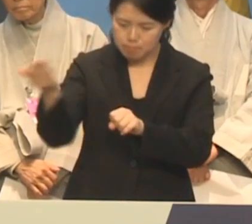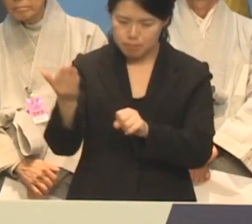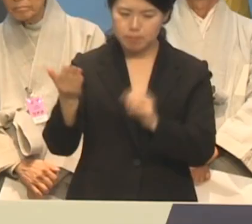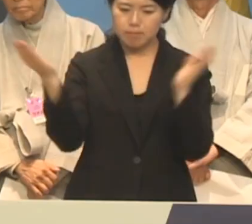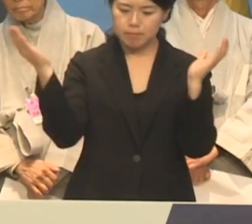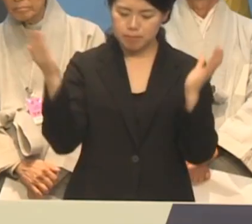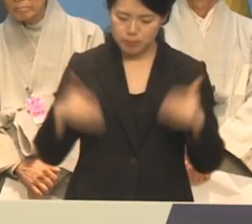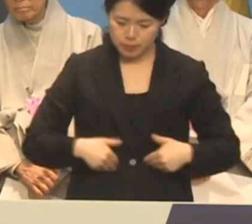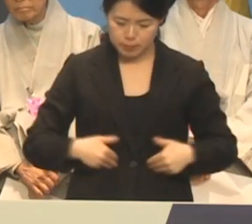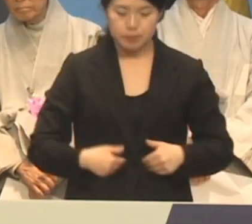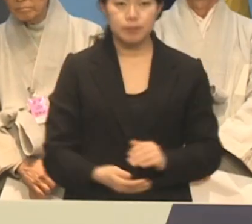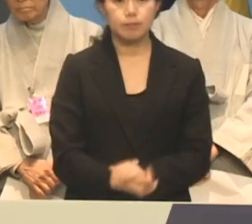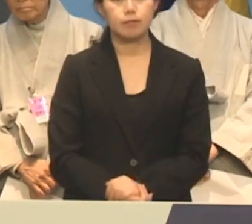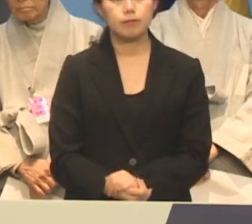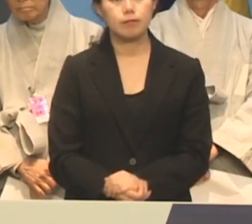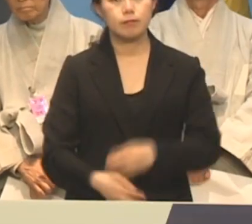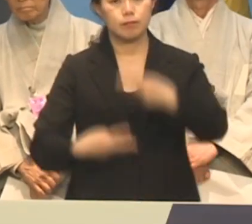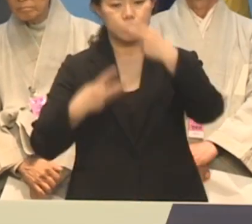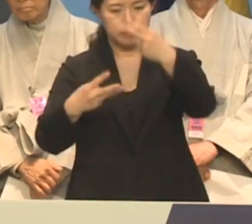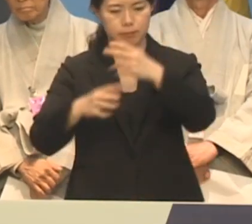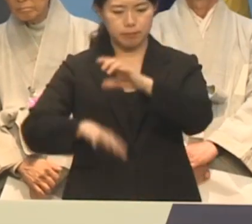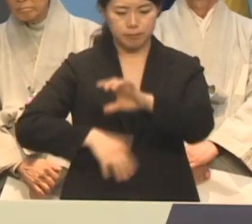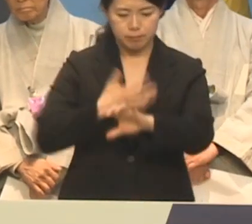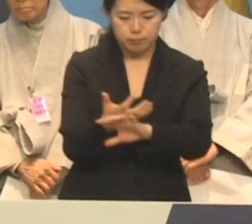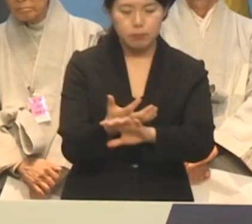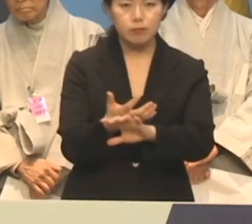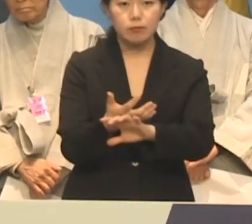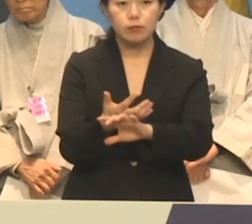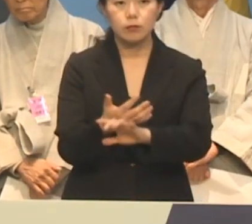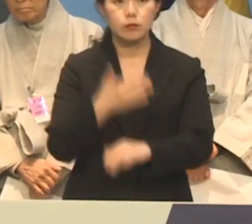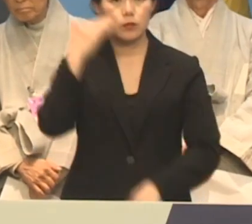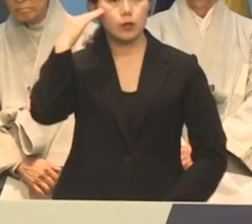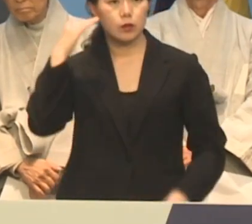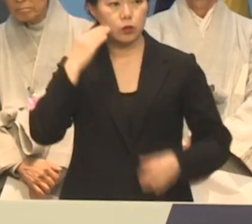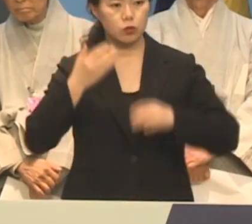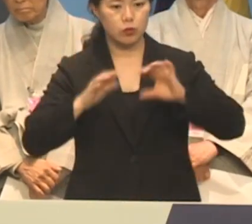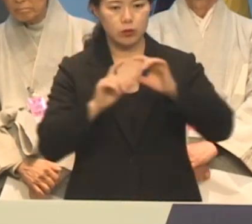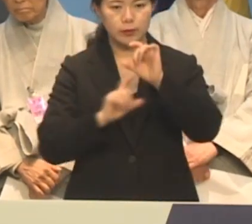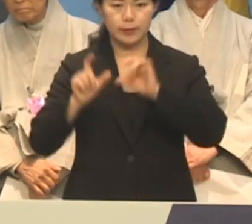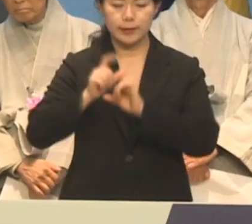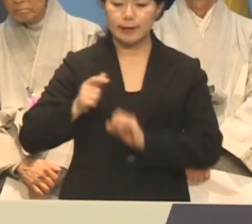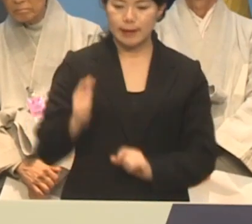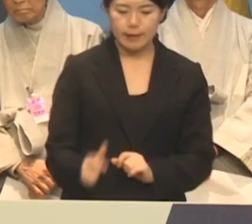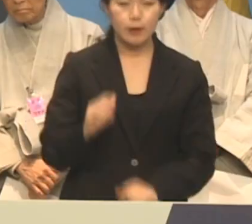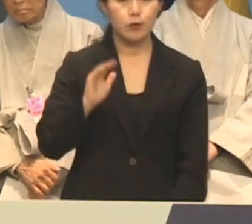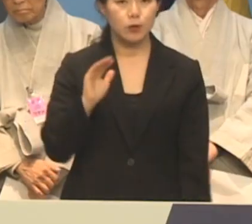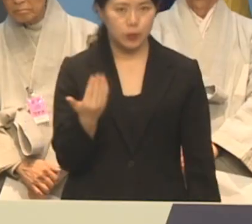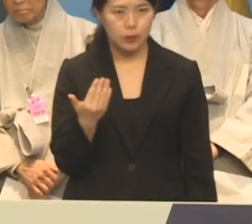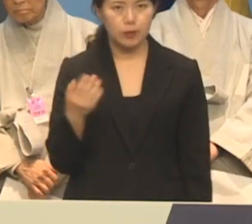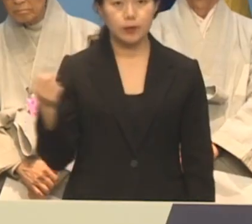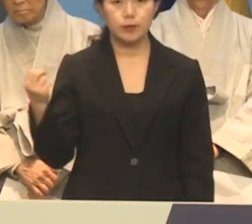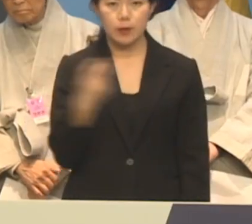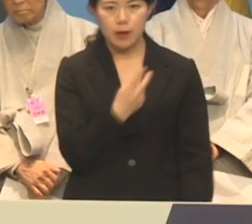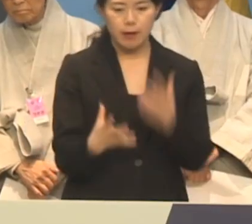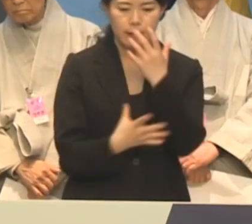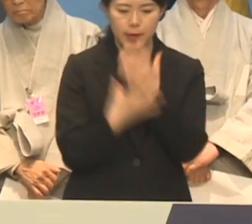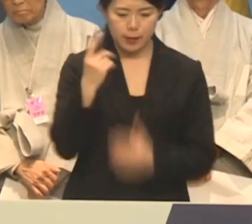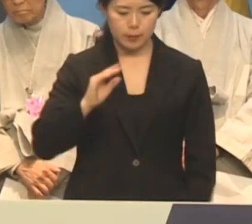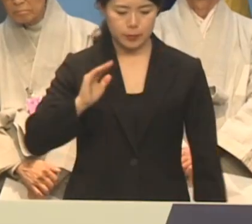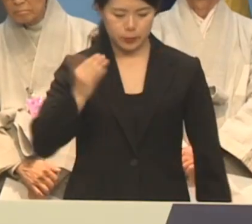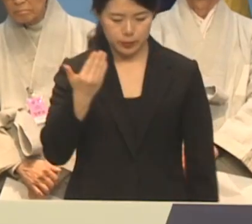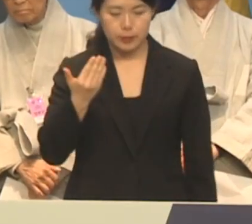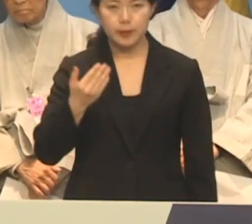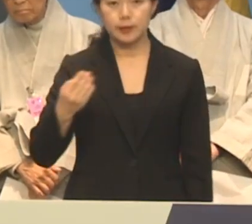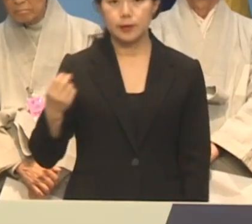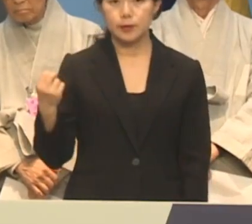합니다. 12.3 계엄을 대한민국이 더 단단해지고 더 하나가 되는